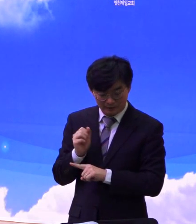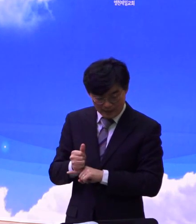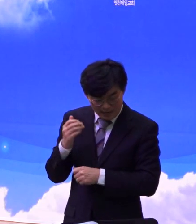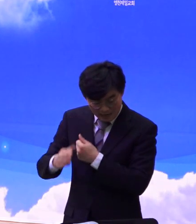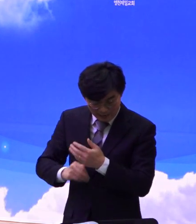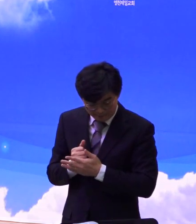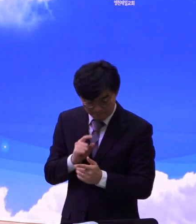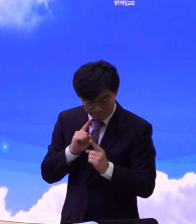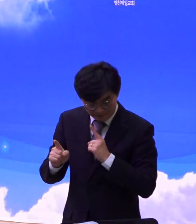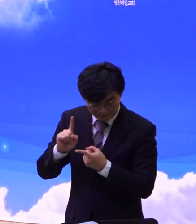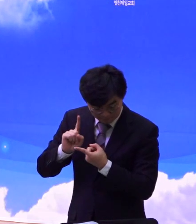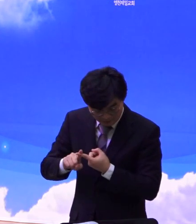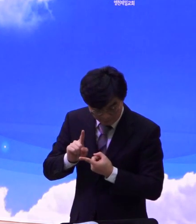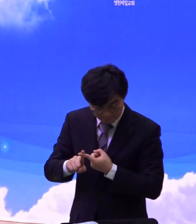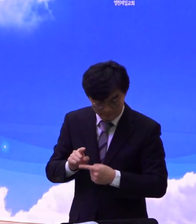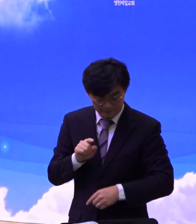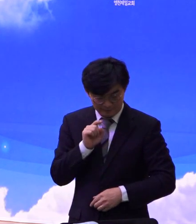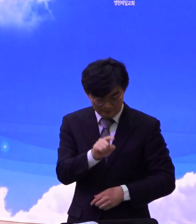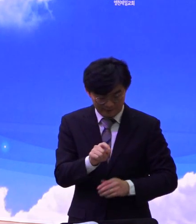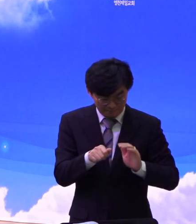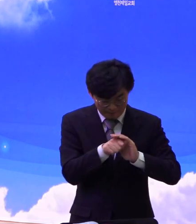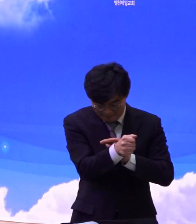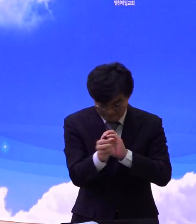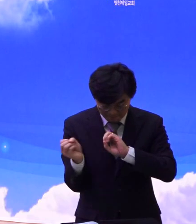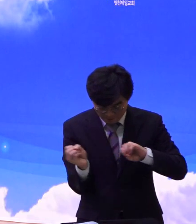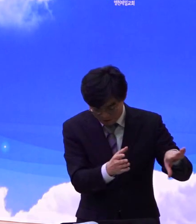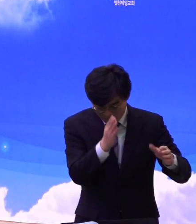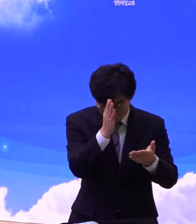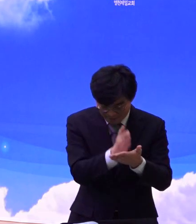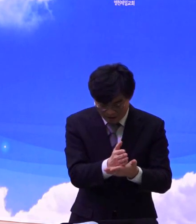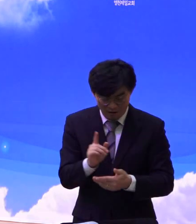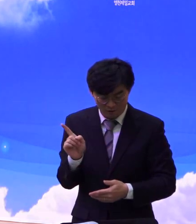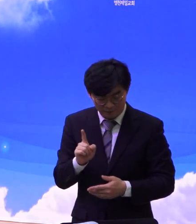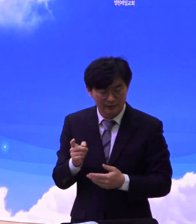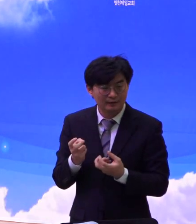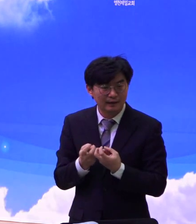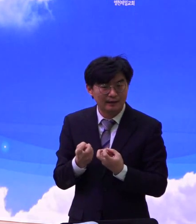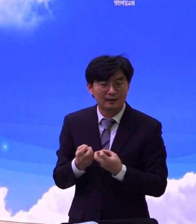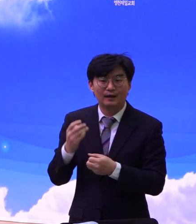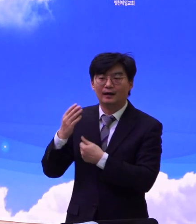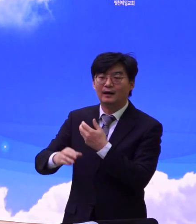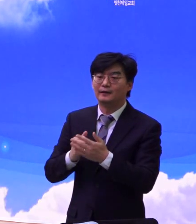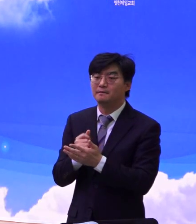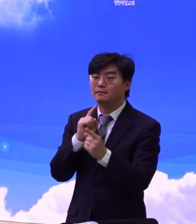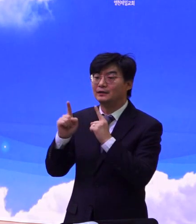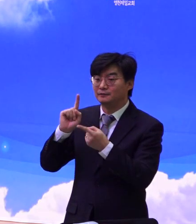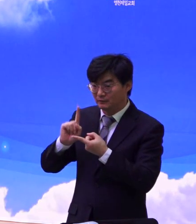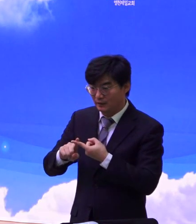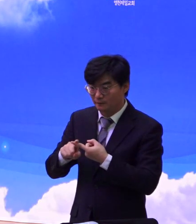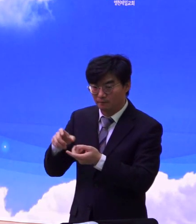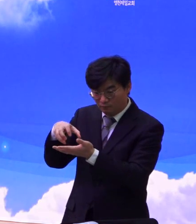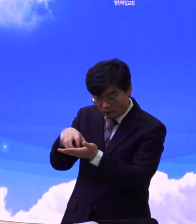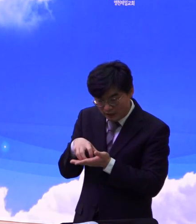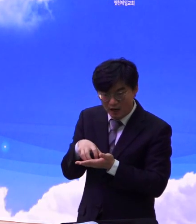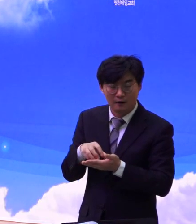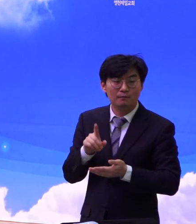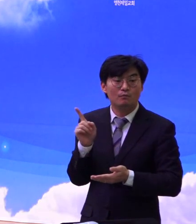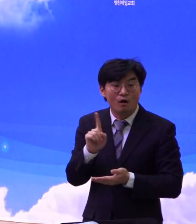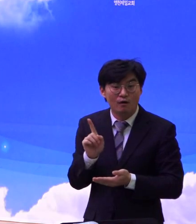말씀을 기준 삼아서 이 개혁을 이루어냈던 것입니다. 그 개혁의